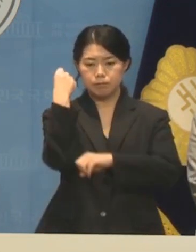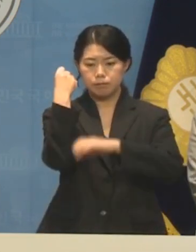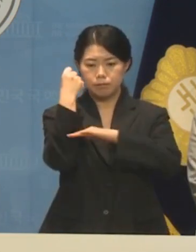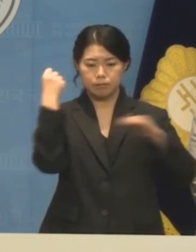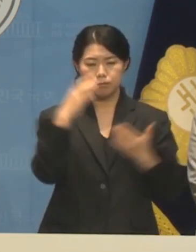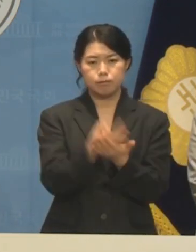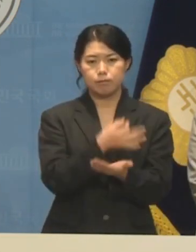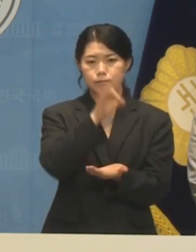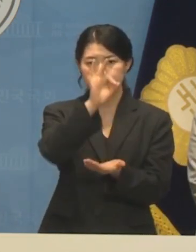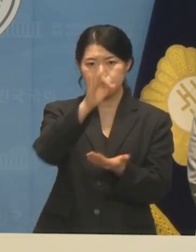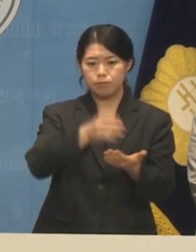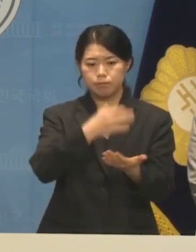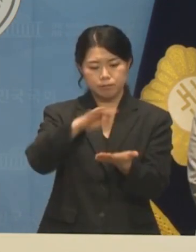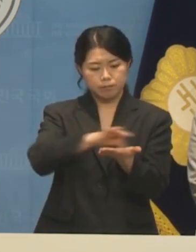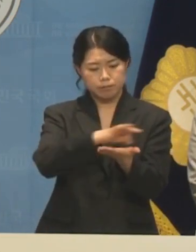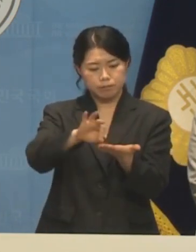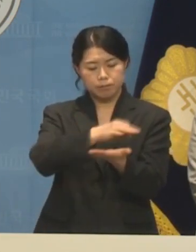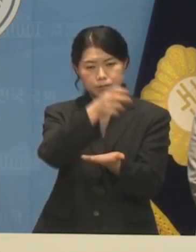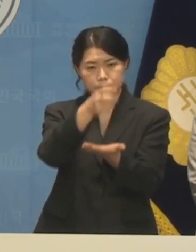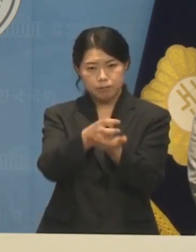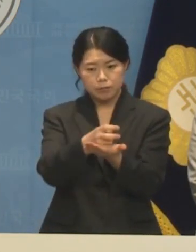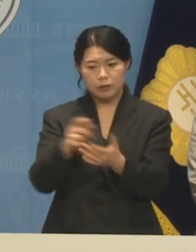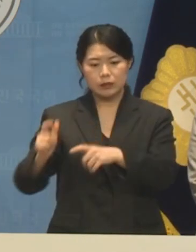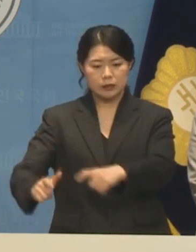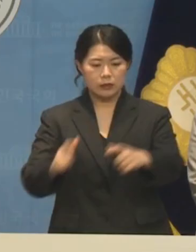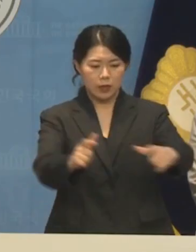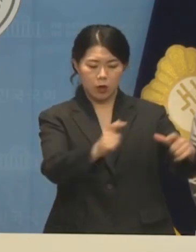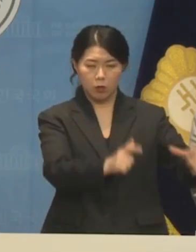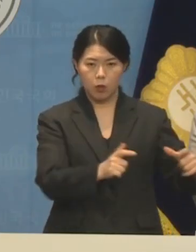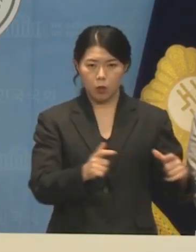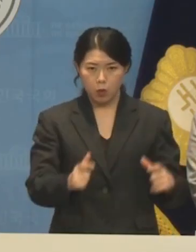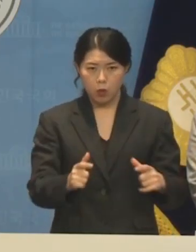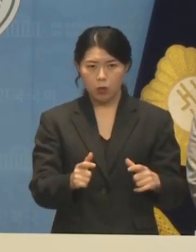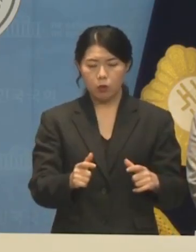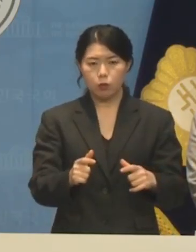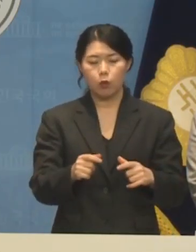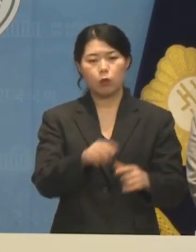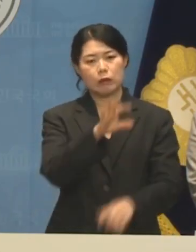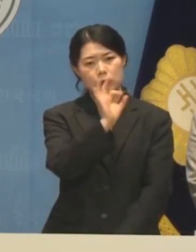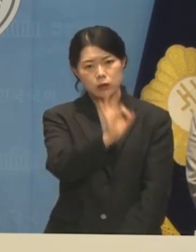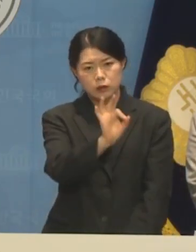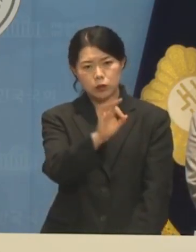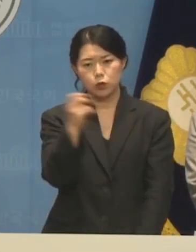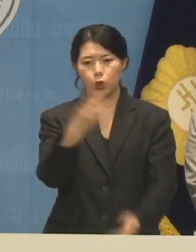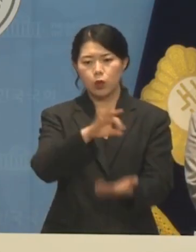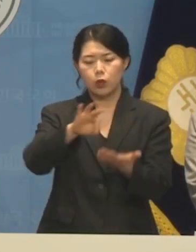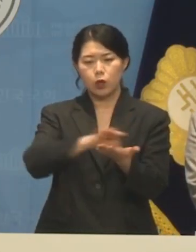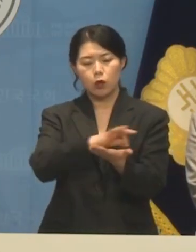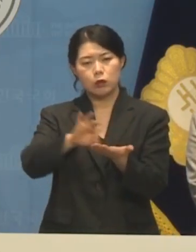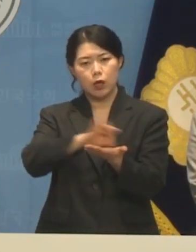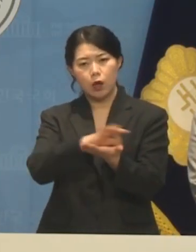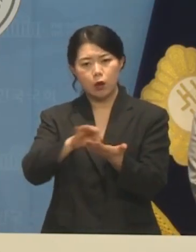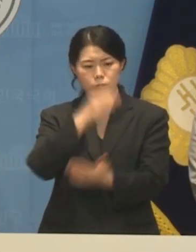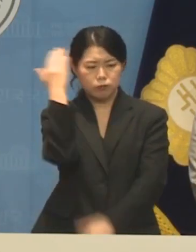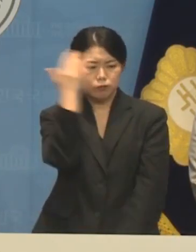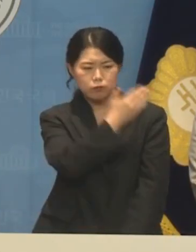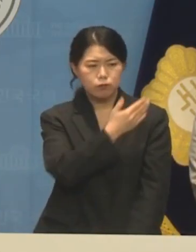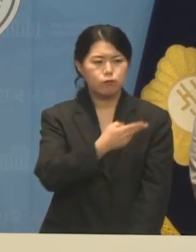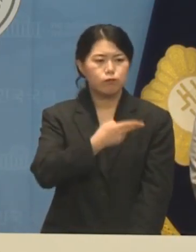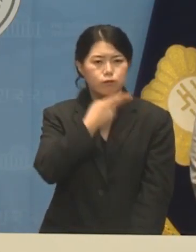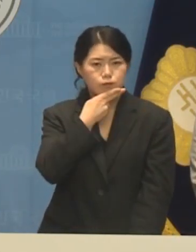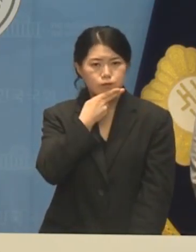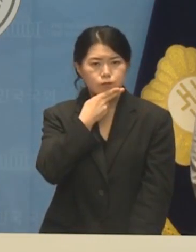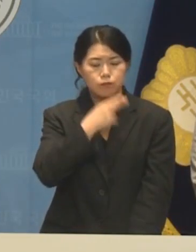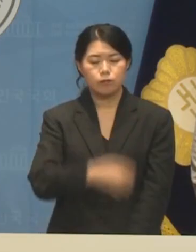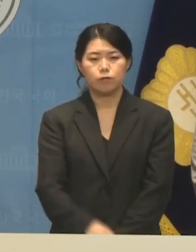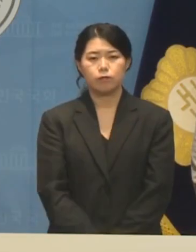인건비 산정 제도가 각 지역별로 산정 단가 및 결산액 등이 투명하지